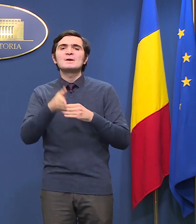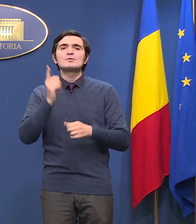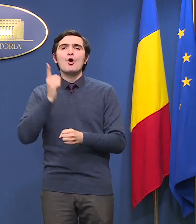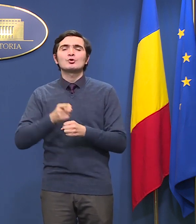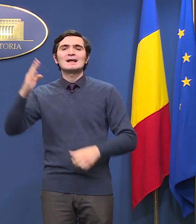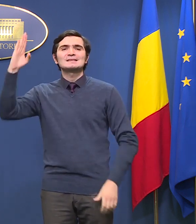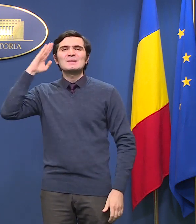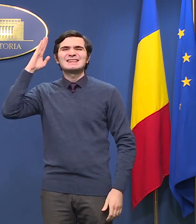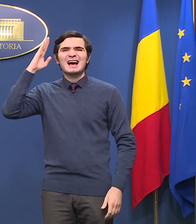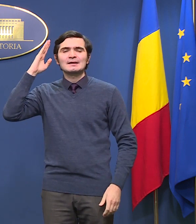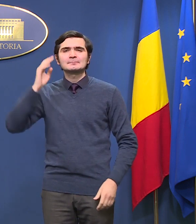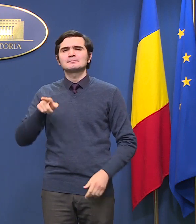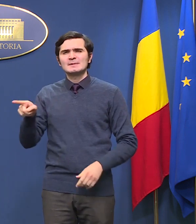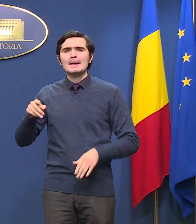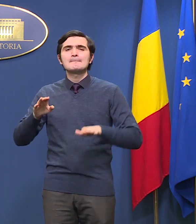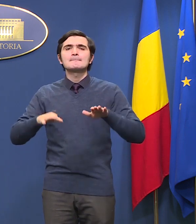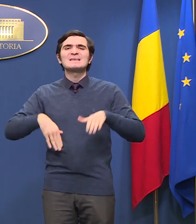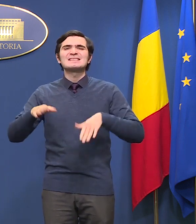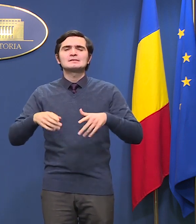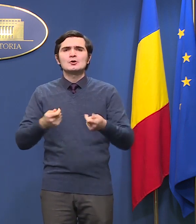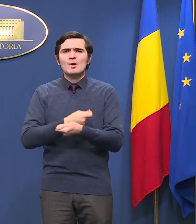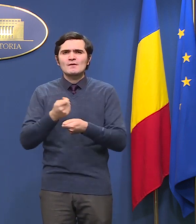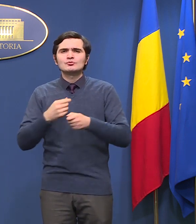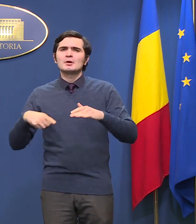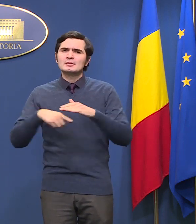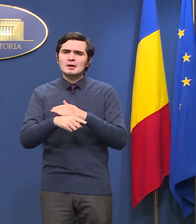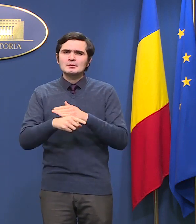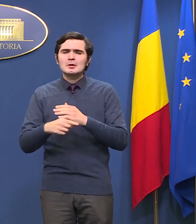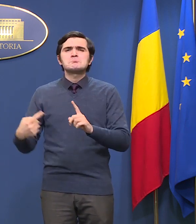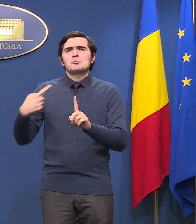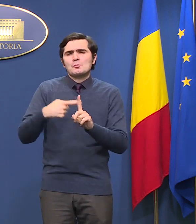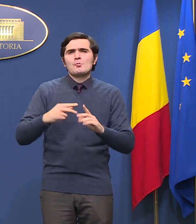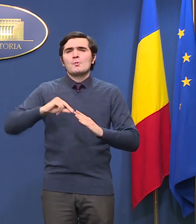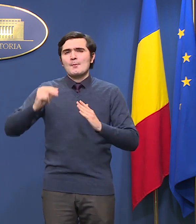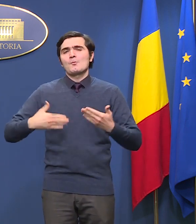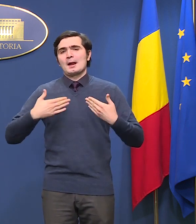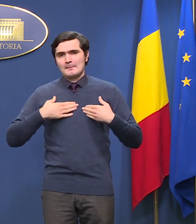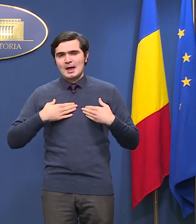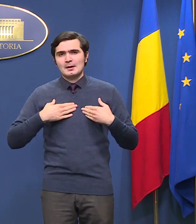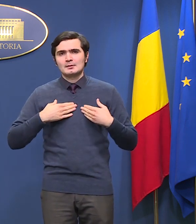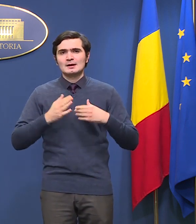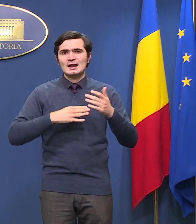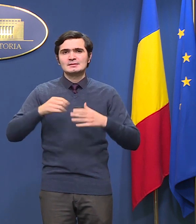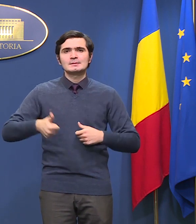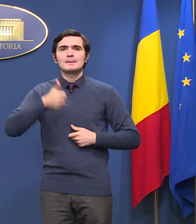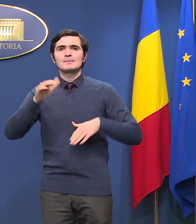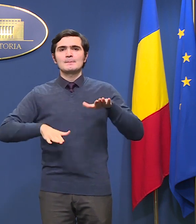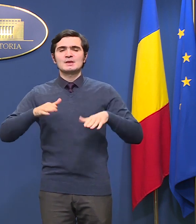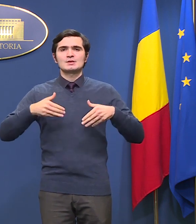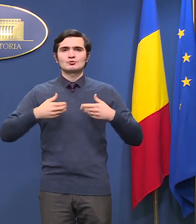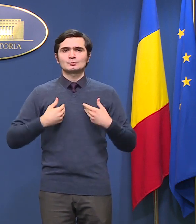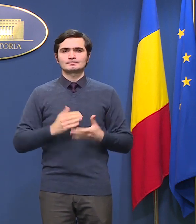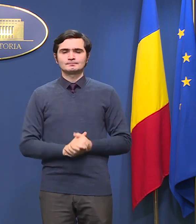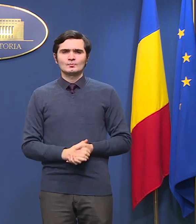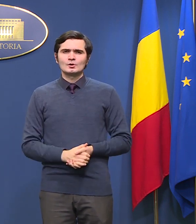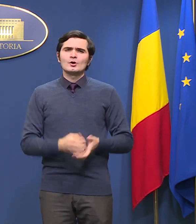către Ministerul Afacerilor Interne cu aprobarea mea ca și prim-ministru. Toate